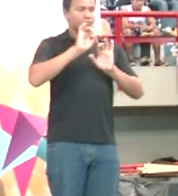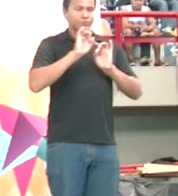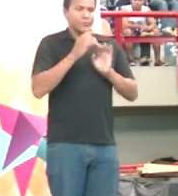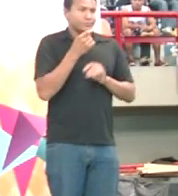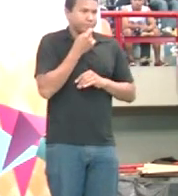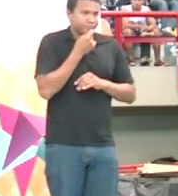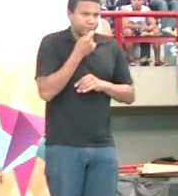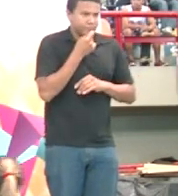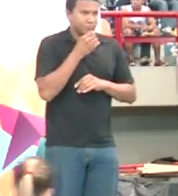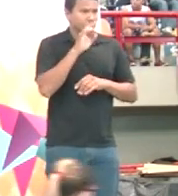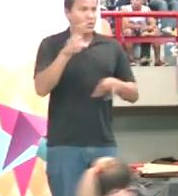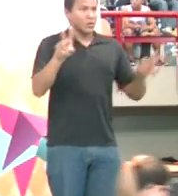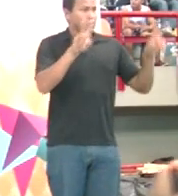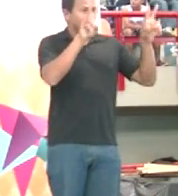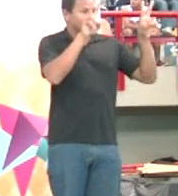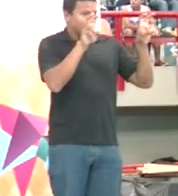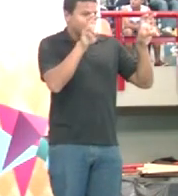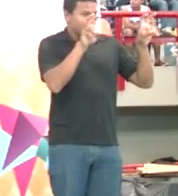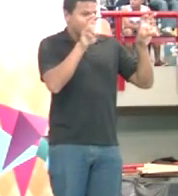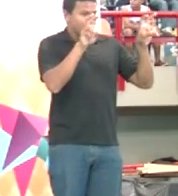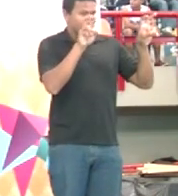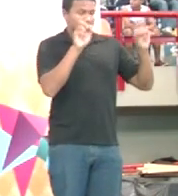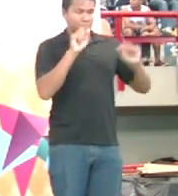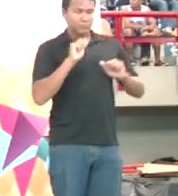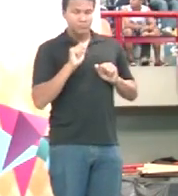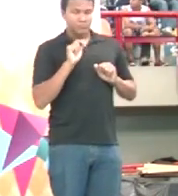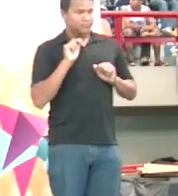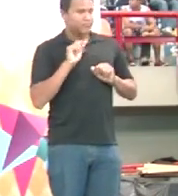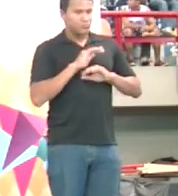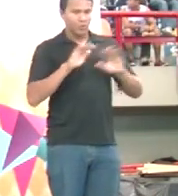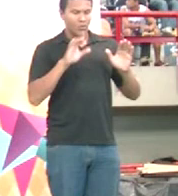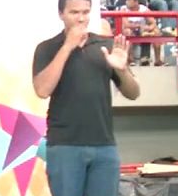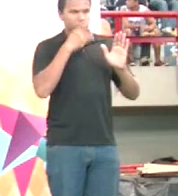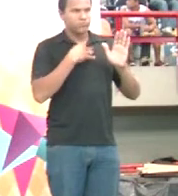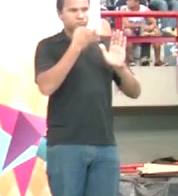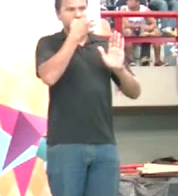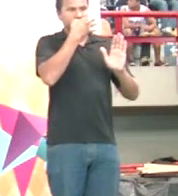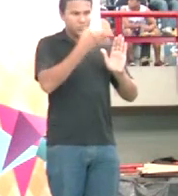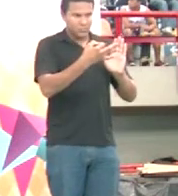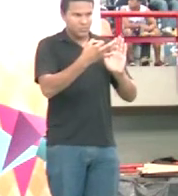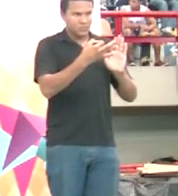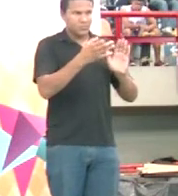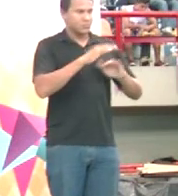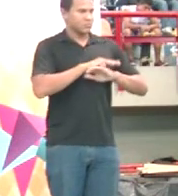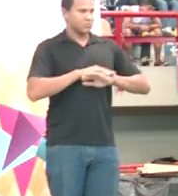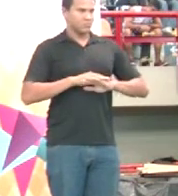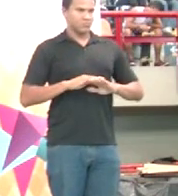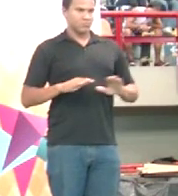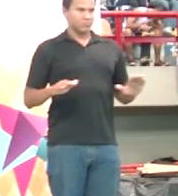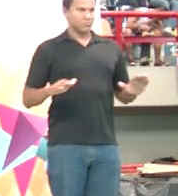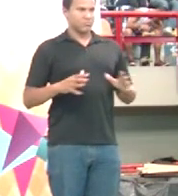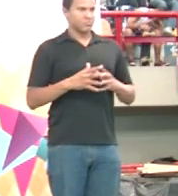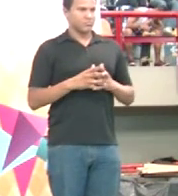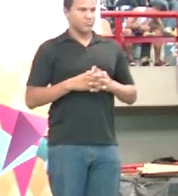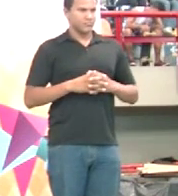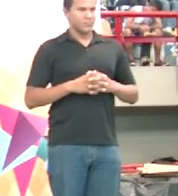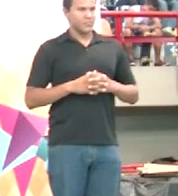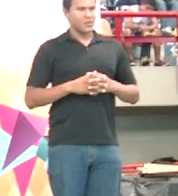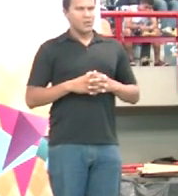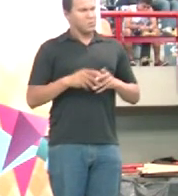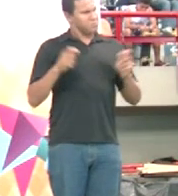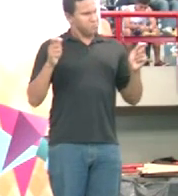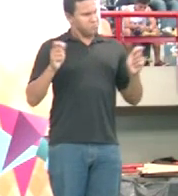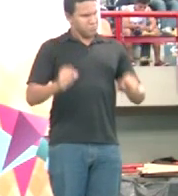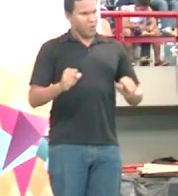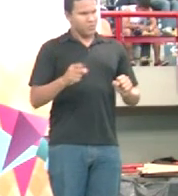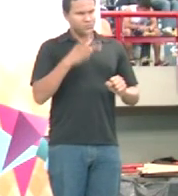isso. Tema, ponto, conector, tese. Professor, eu posso dar mais de uma opinião?